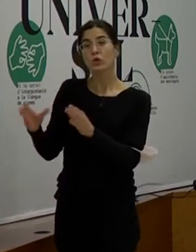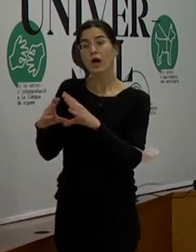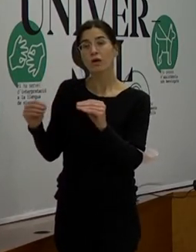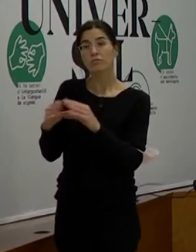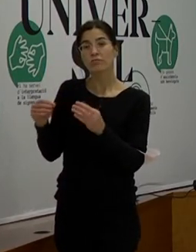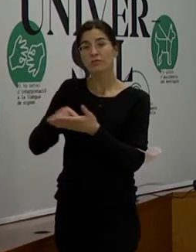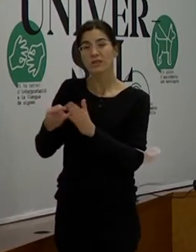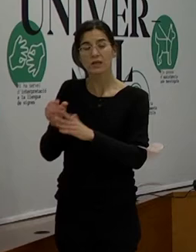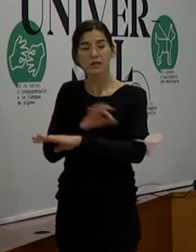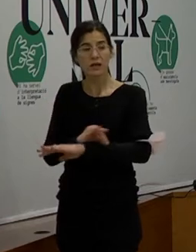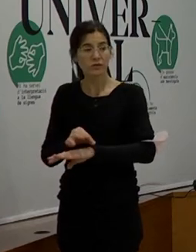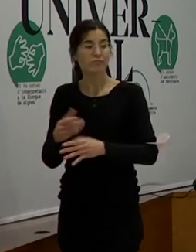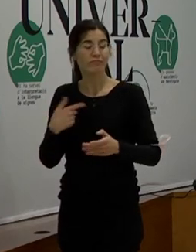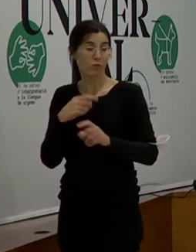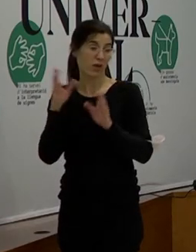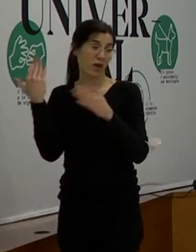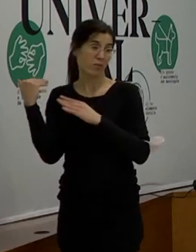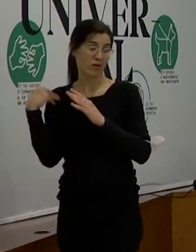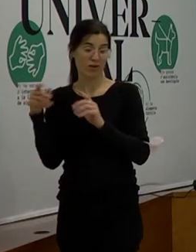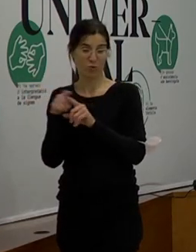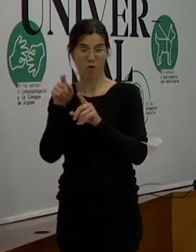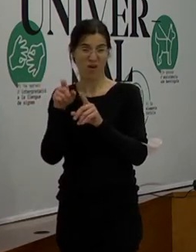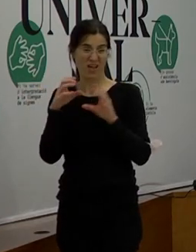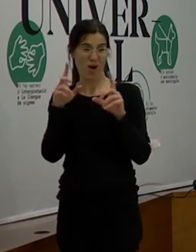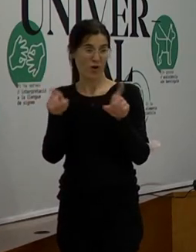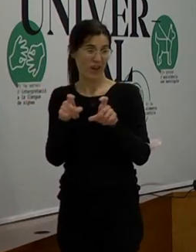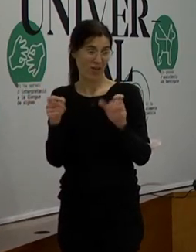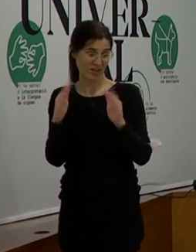Alex i Rotring, no havia ordenadores, ni mòbils, ni nada,